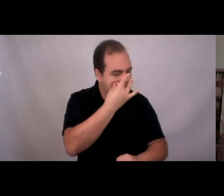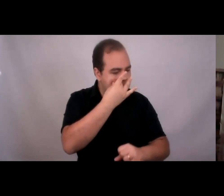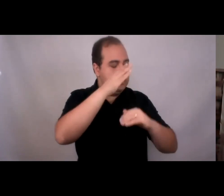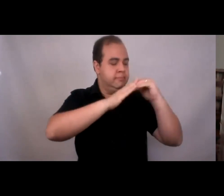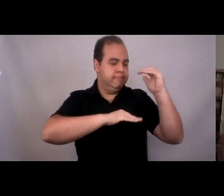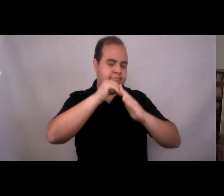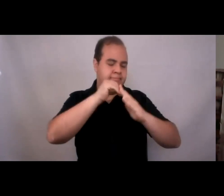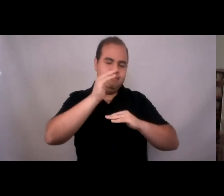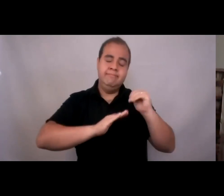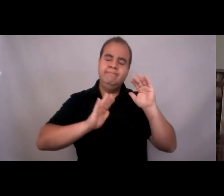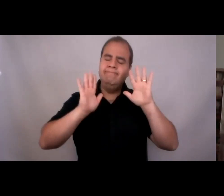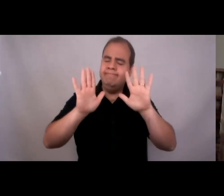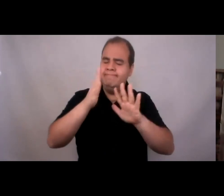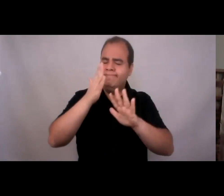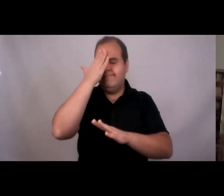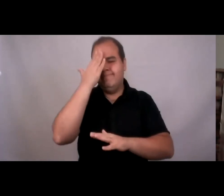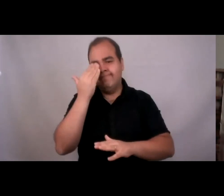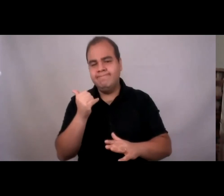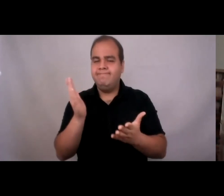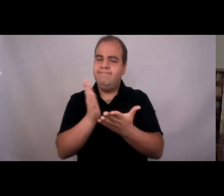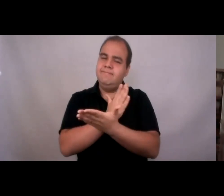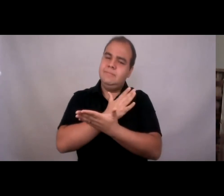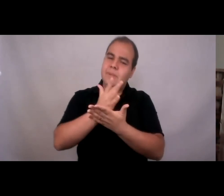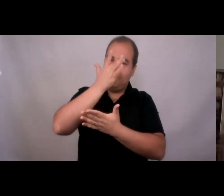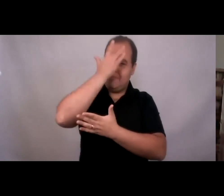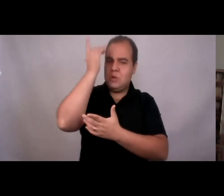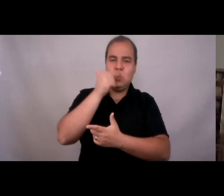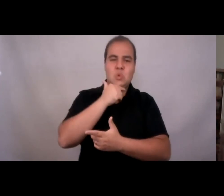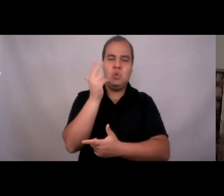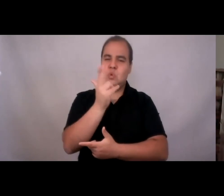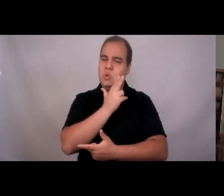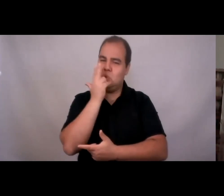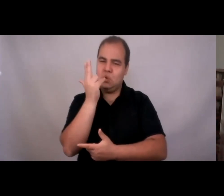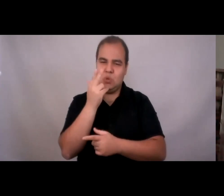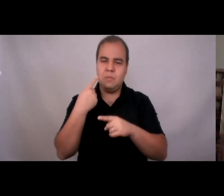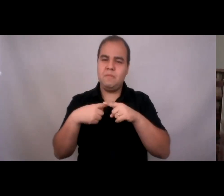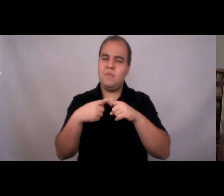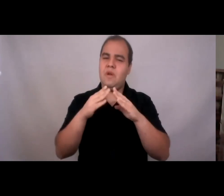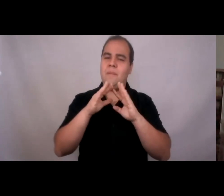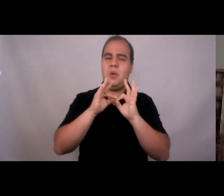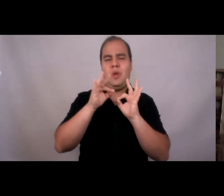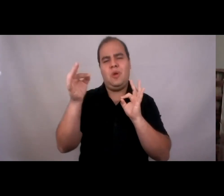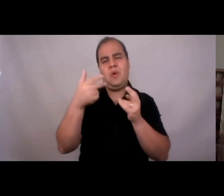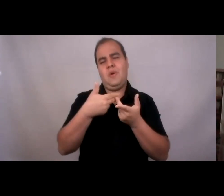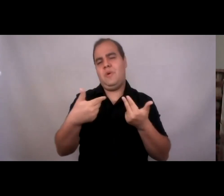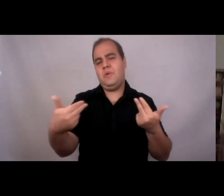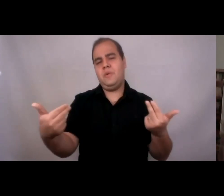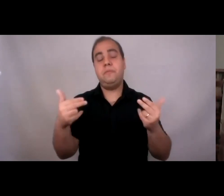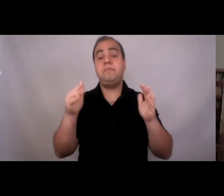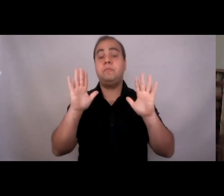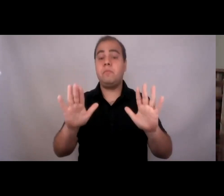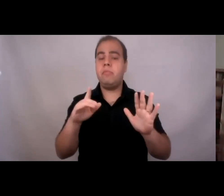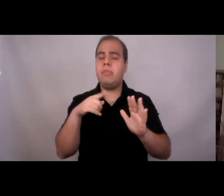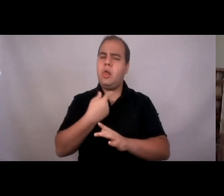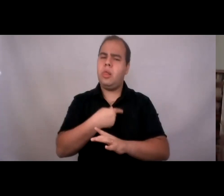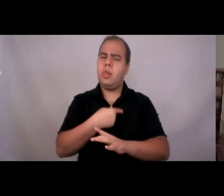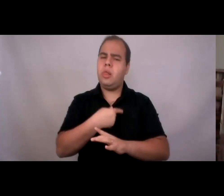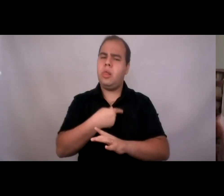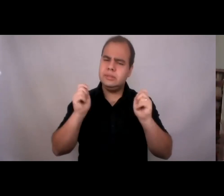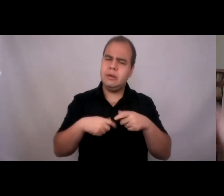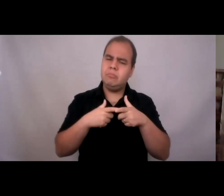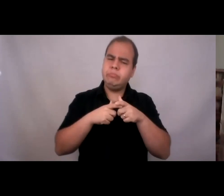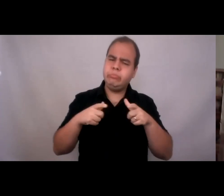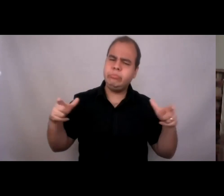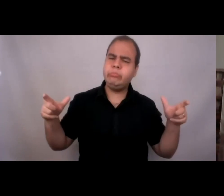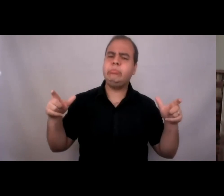a gente sabe, inclusive, que para alguns nem é possível, né? Então, como a gente fez essa ampliação